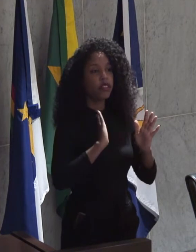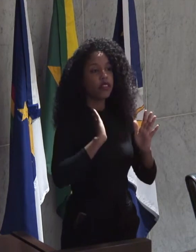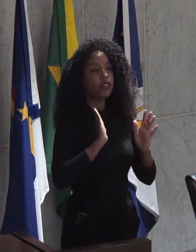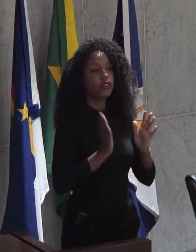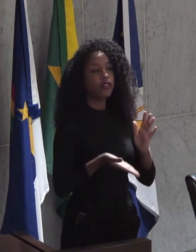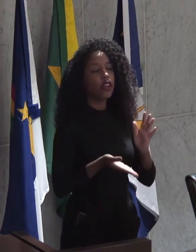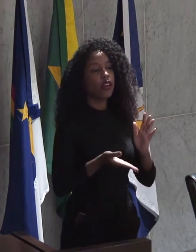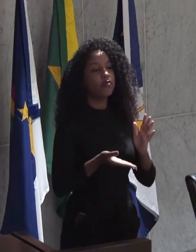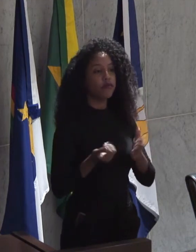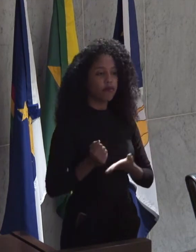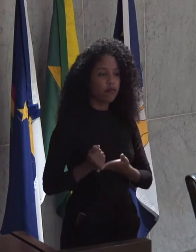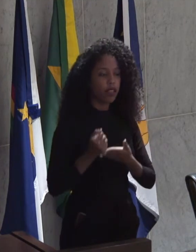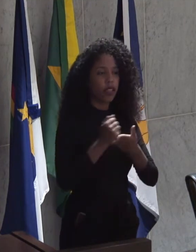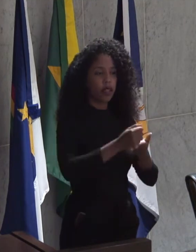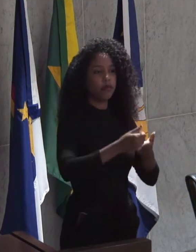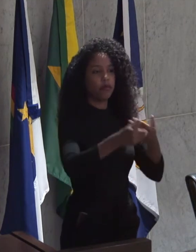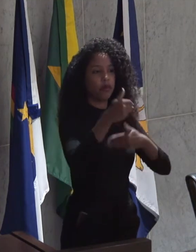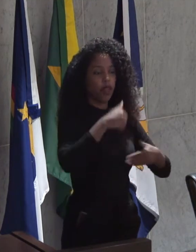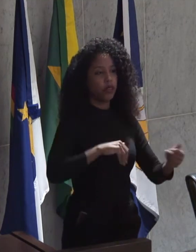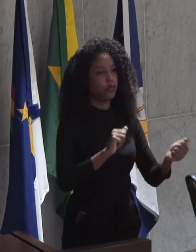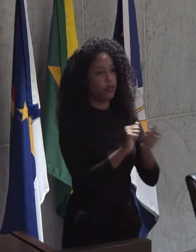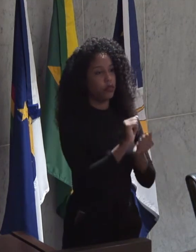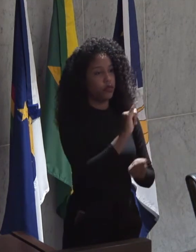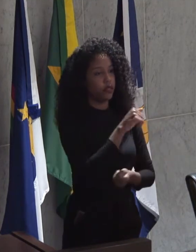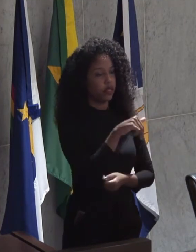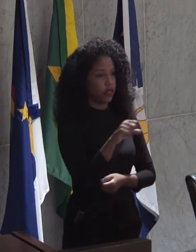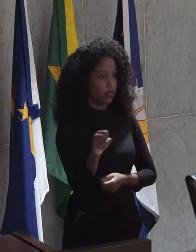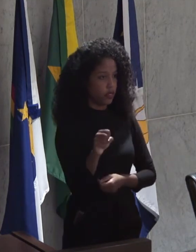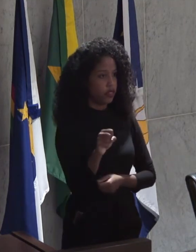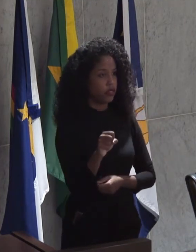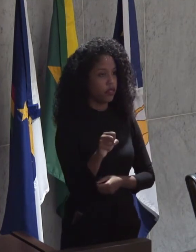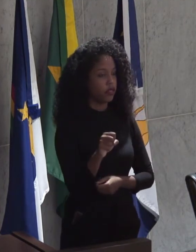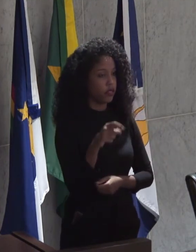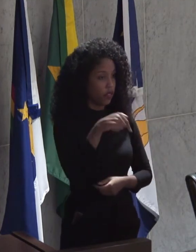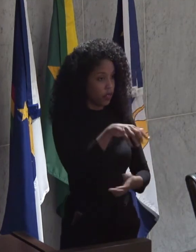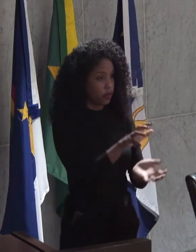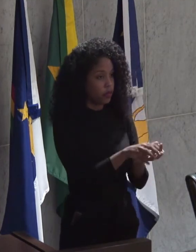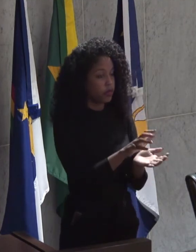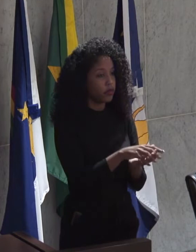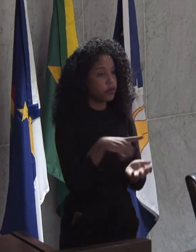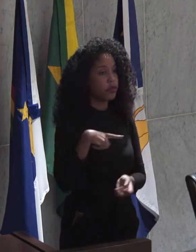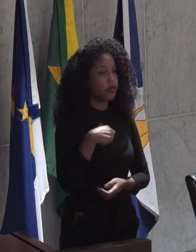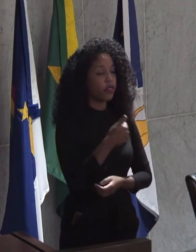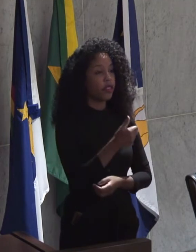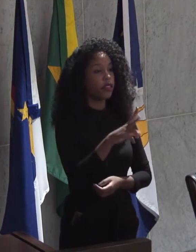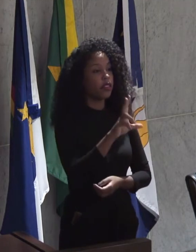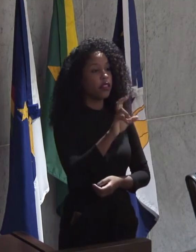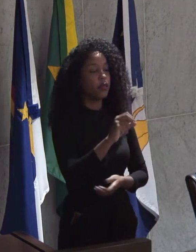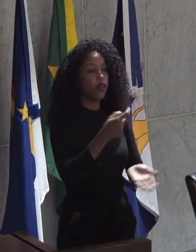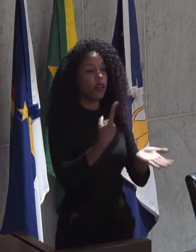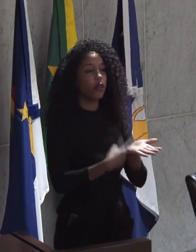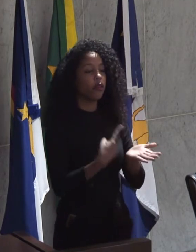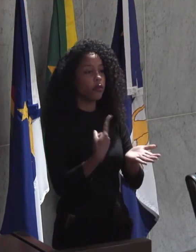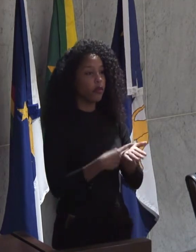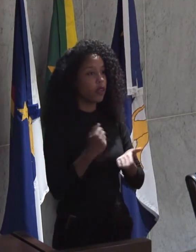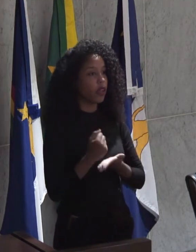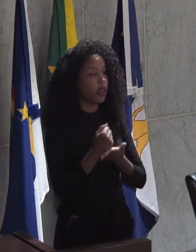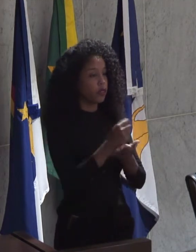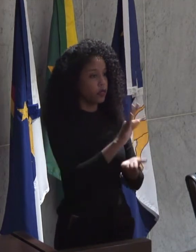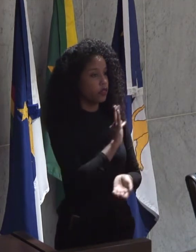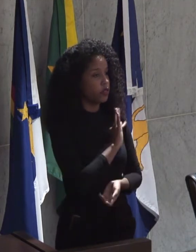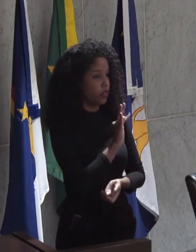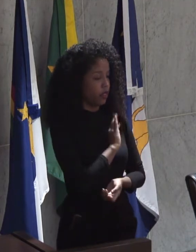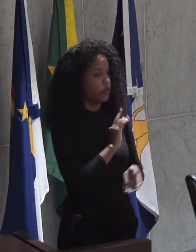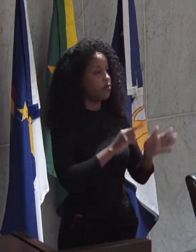muito colaborativos com o INSS. Em Pernambuco, são mais de 150 acordos de cooperação técnica dos nossos